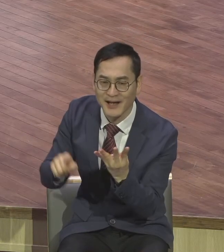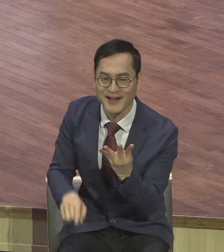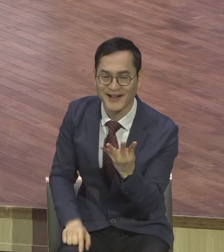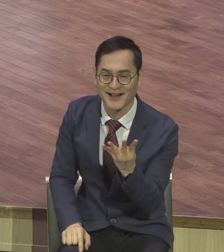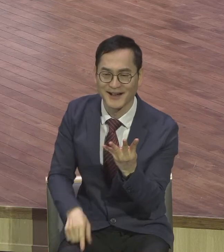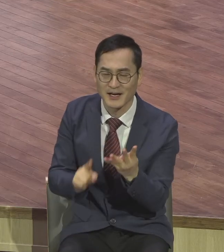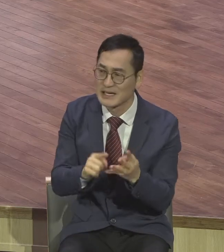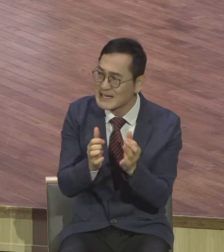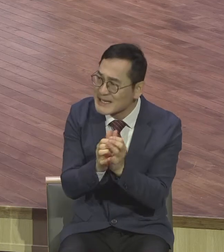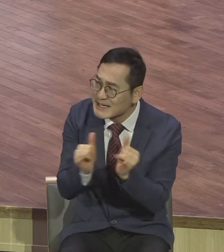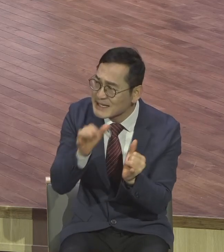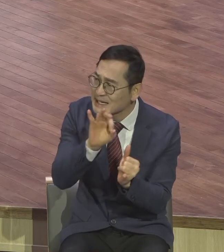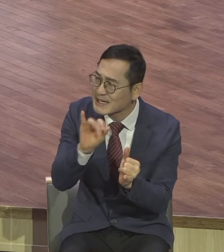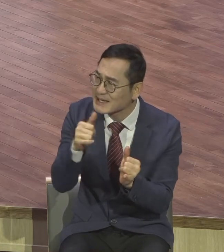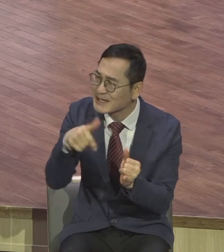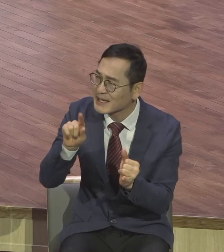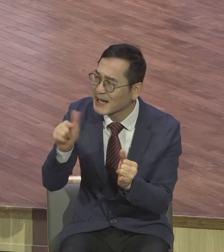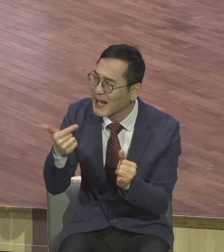인간인가